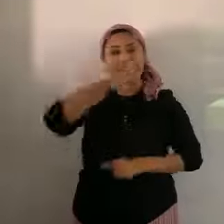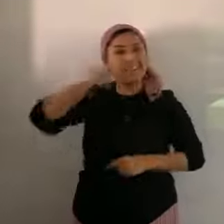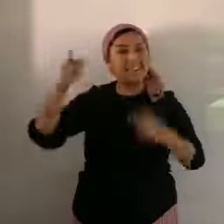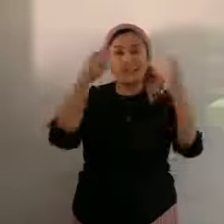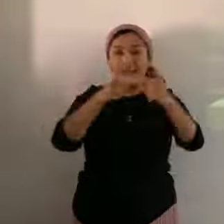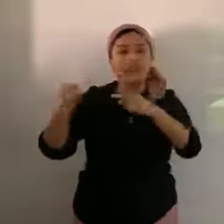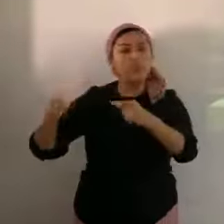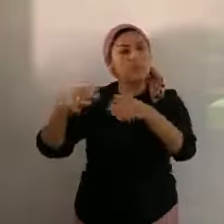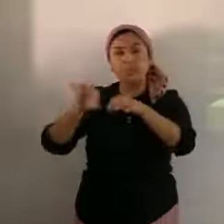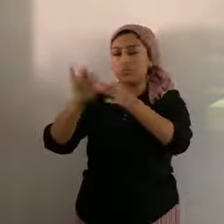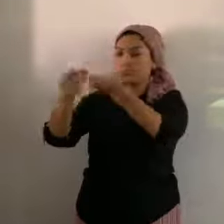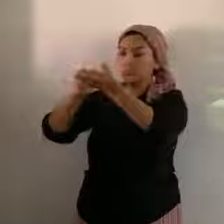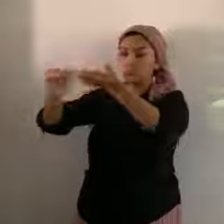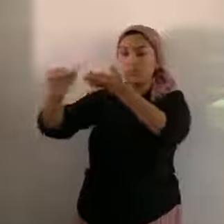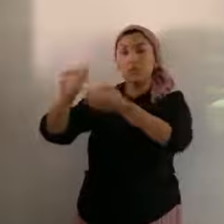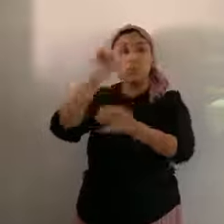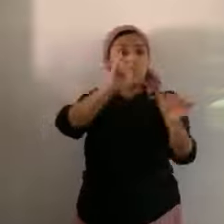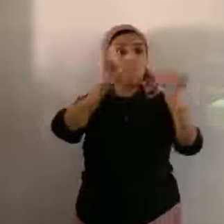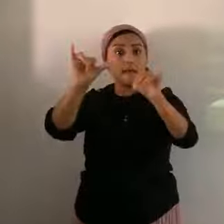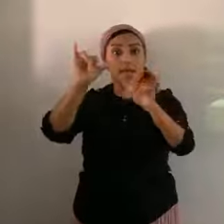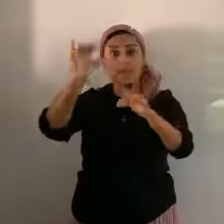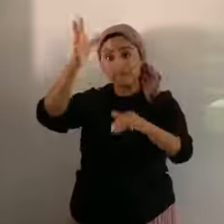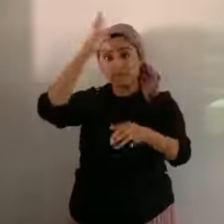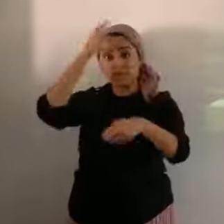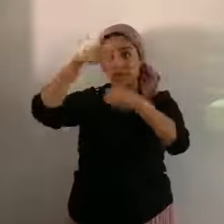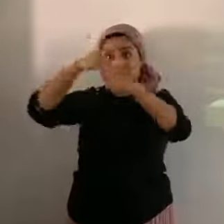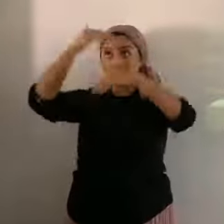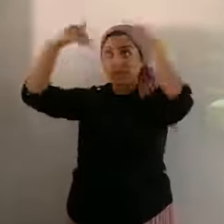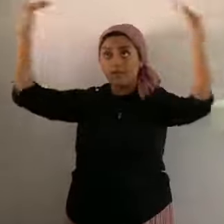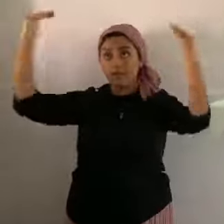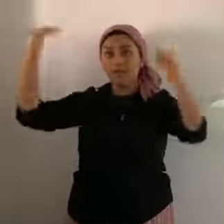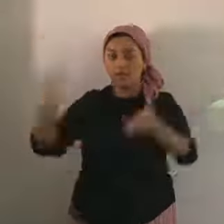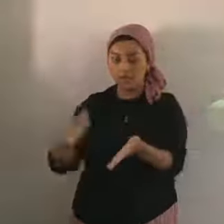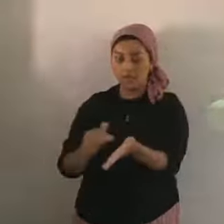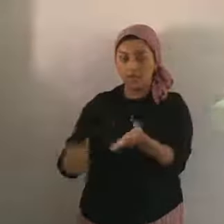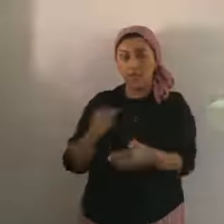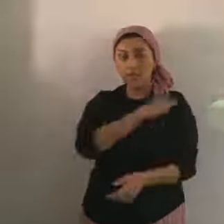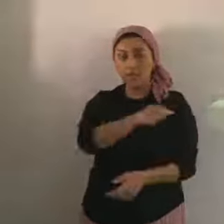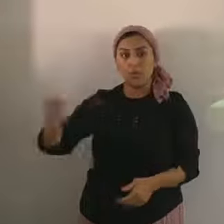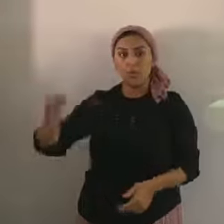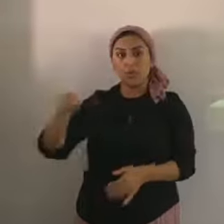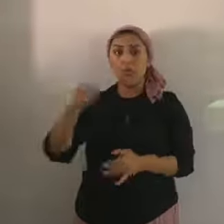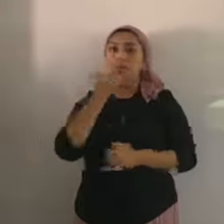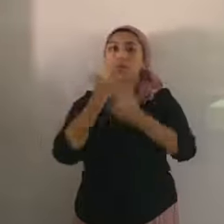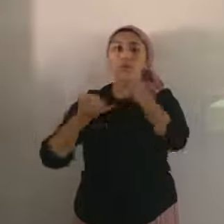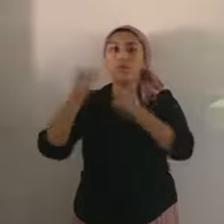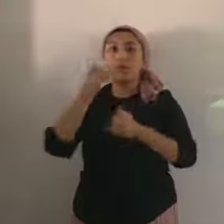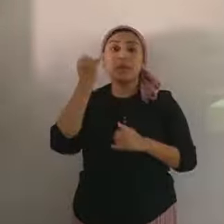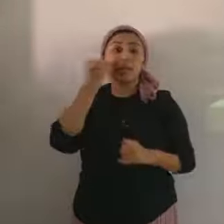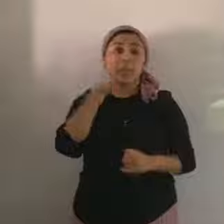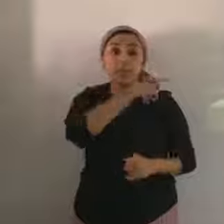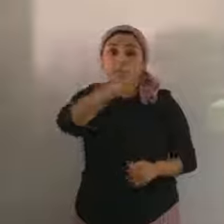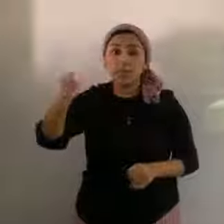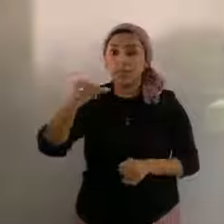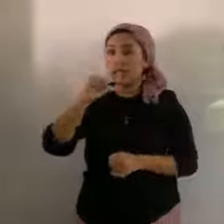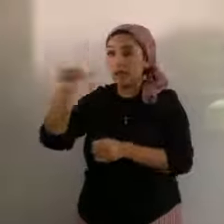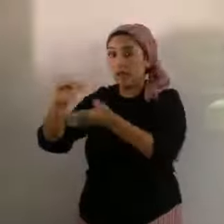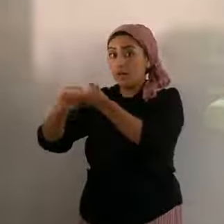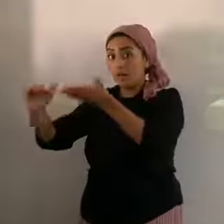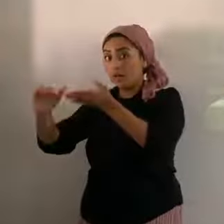alguno, para que también vuestro Abba, nuestro Padre que está en los cielos, os perdone a vosotros vuestras ofensas, porque si vosotros no